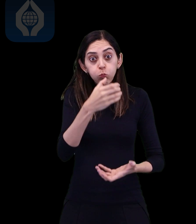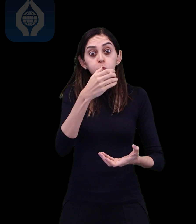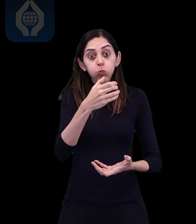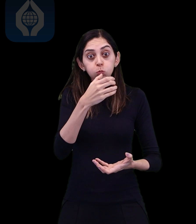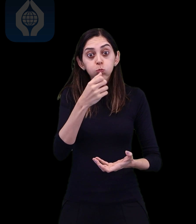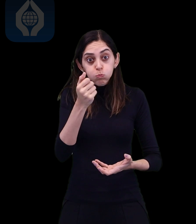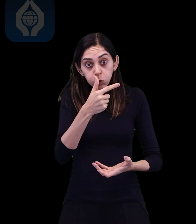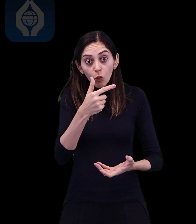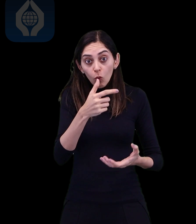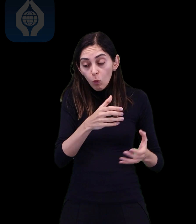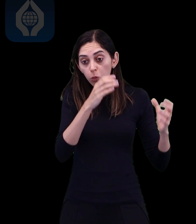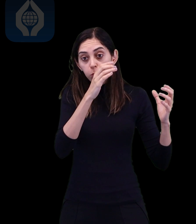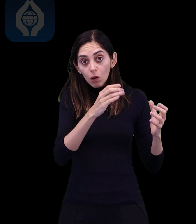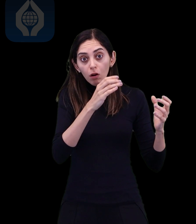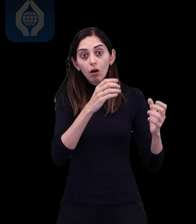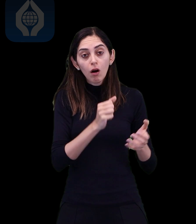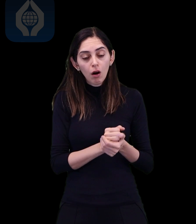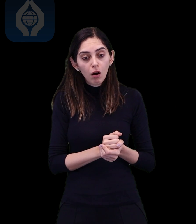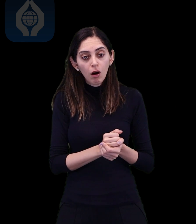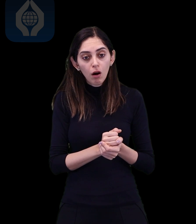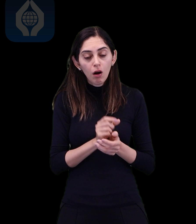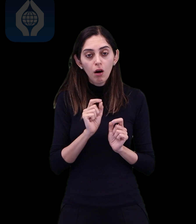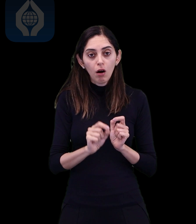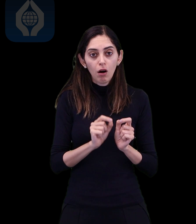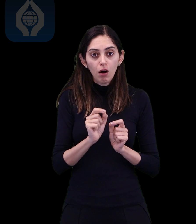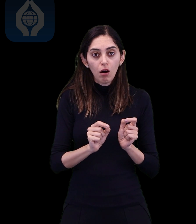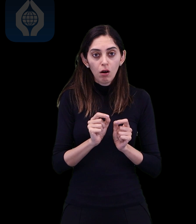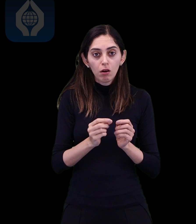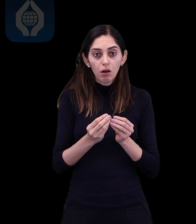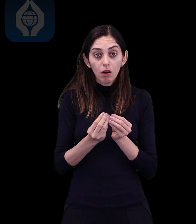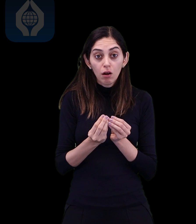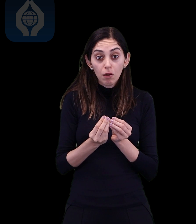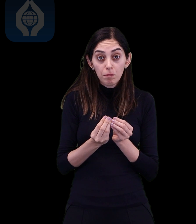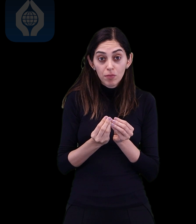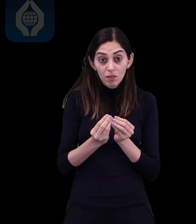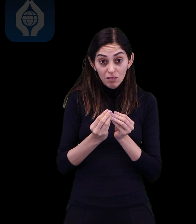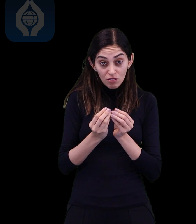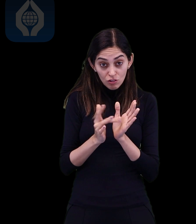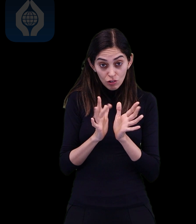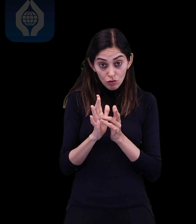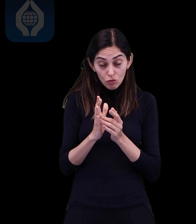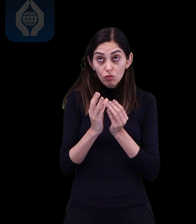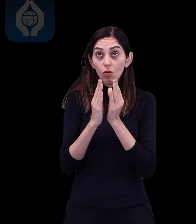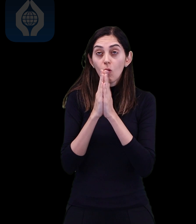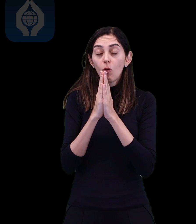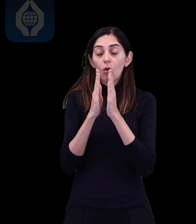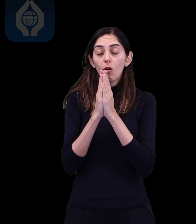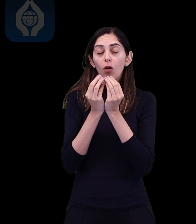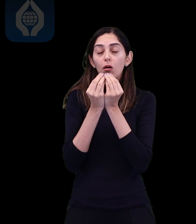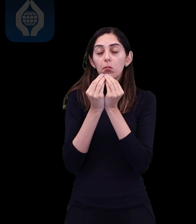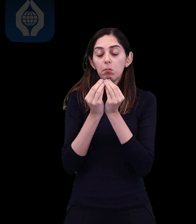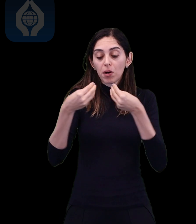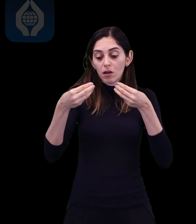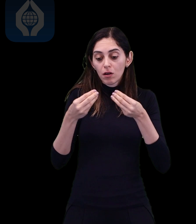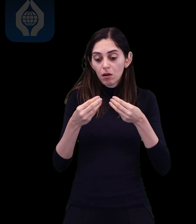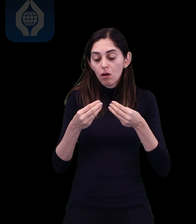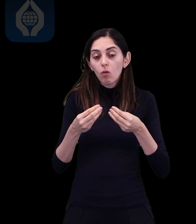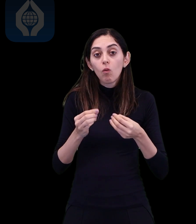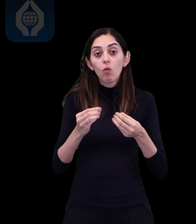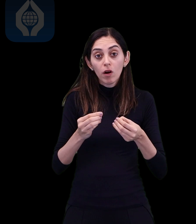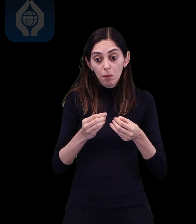cestos. Quando Jesus partiu os pães e os peixes, estes começaram a multiplicar-se em suas